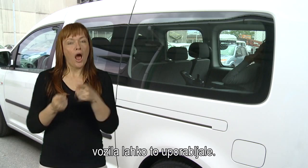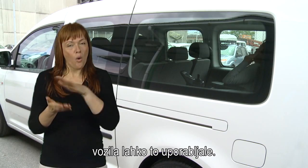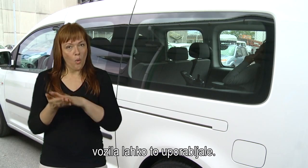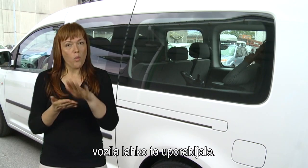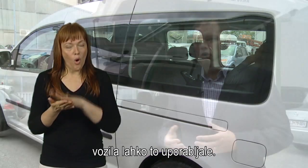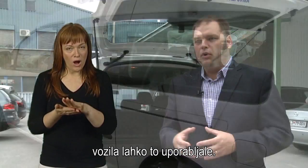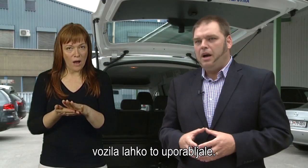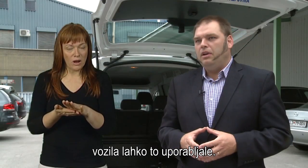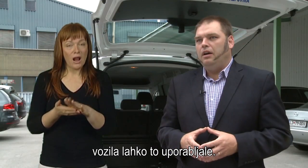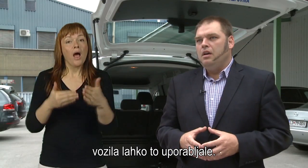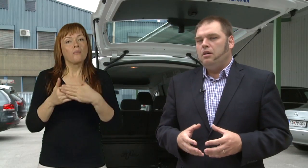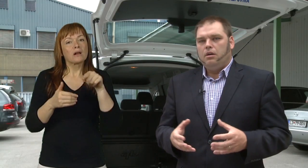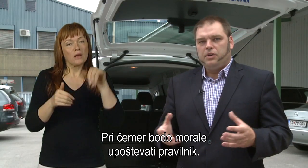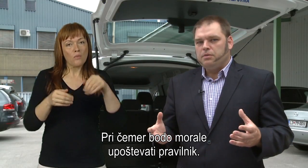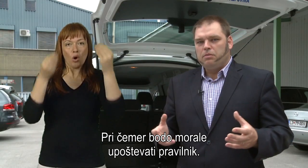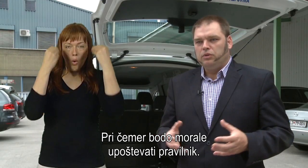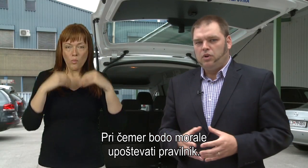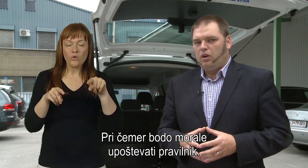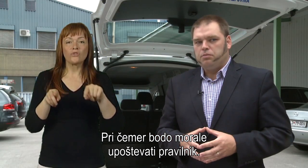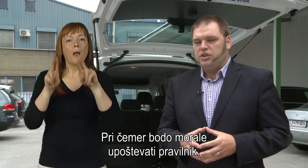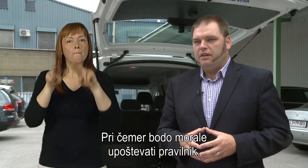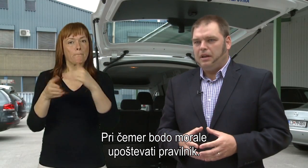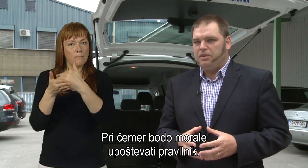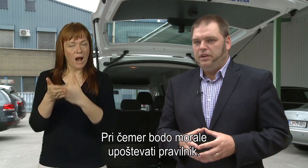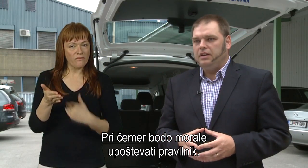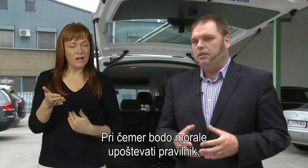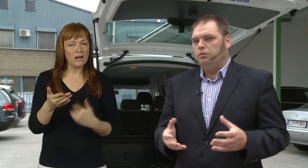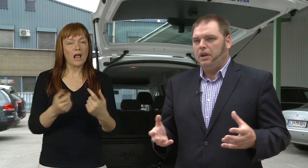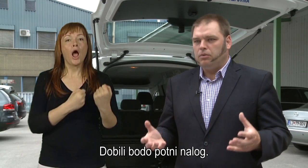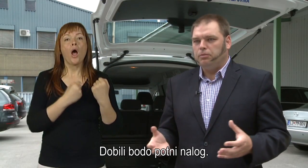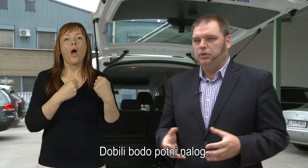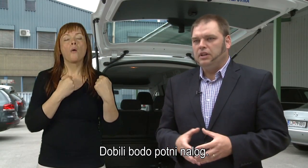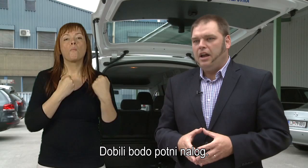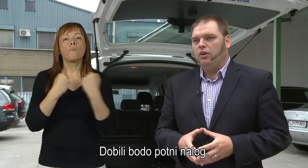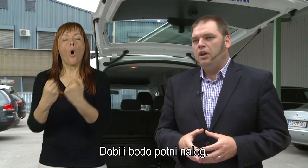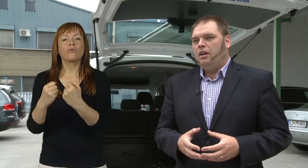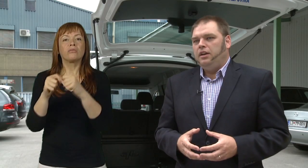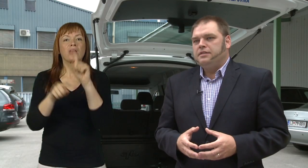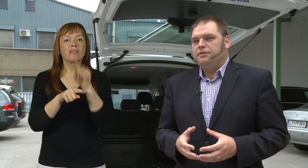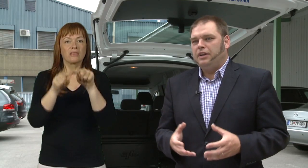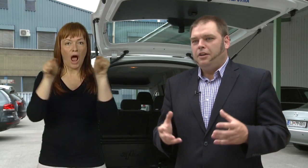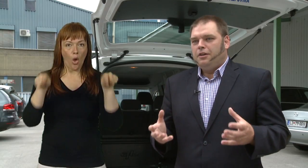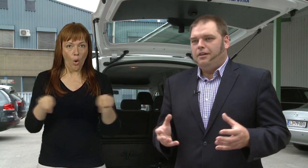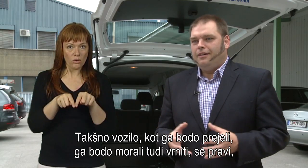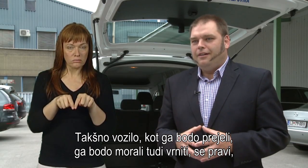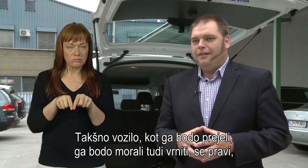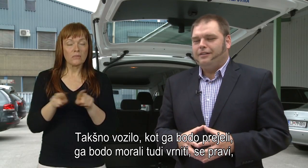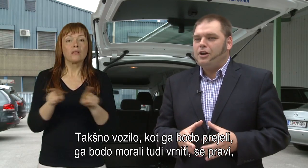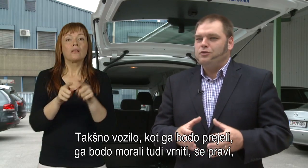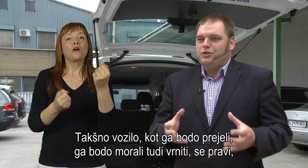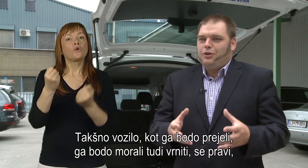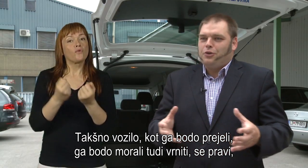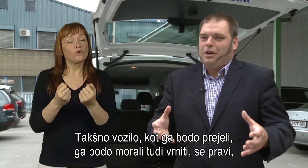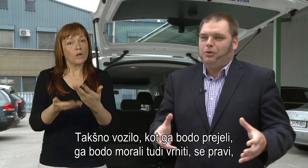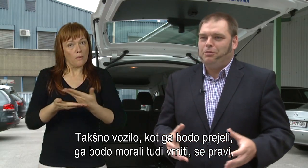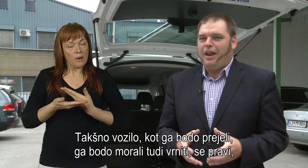vozila lahko to uporabljala, pri čemer bodo morala upoštevati ta pravilnik, dobila bodo potni nalog in seveda